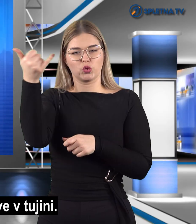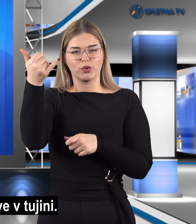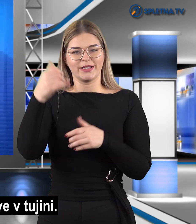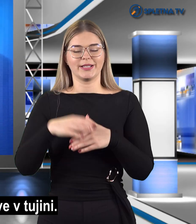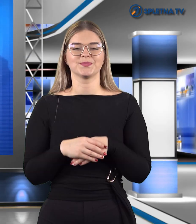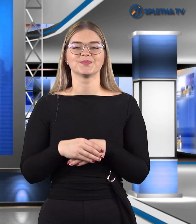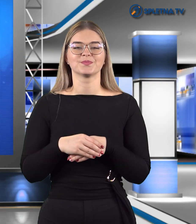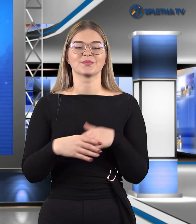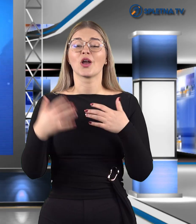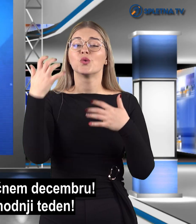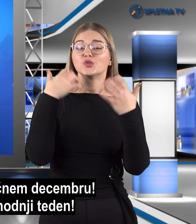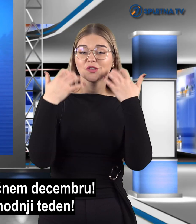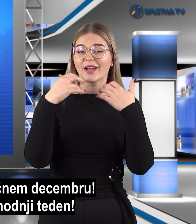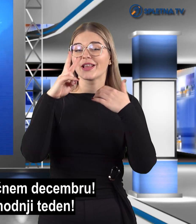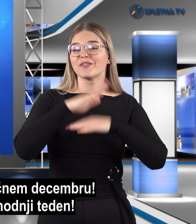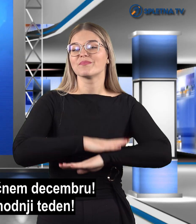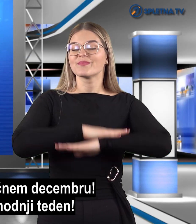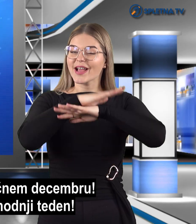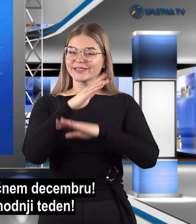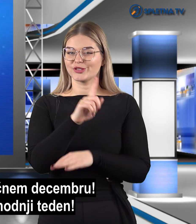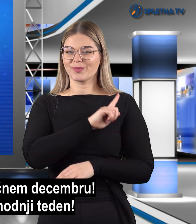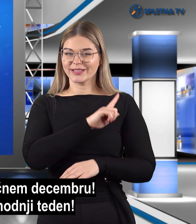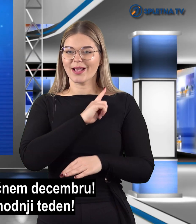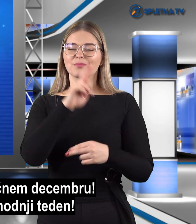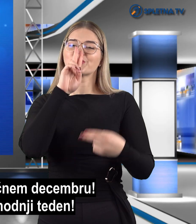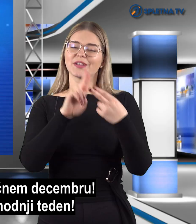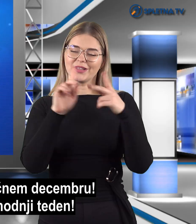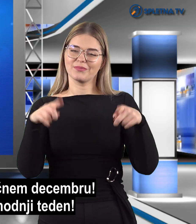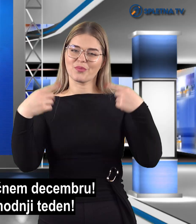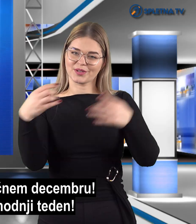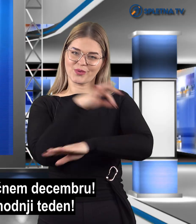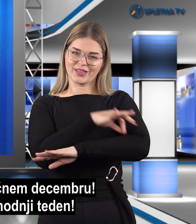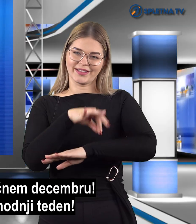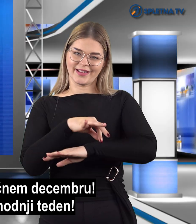Uživajte v prazničnem decembru. Se vidimo prihodnji teden.